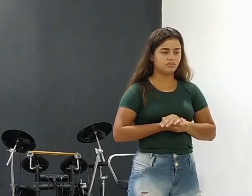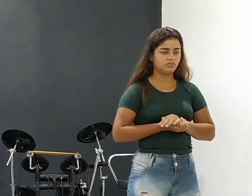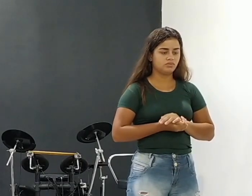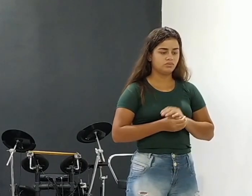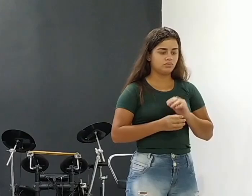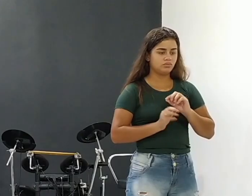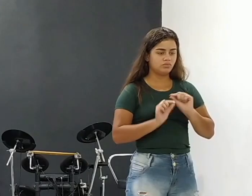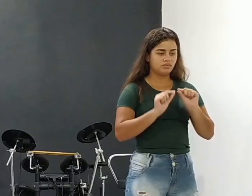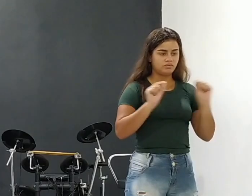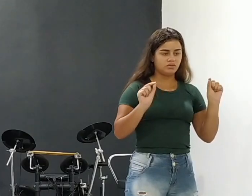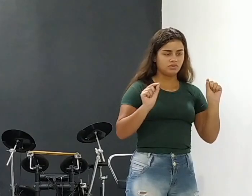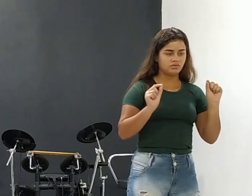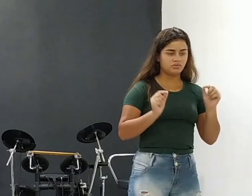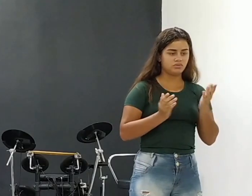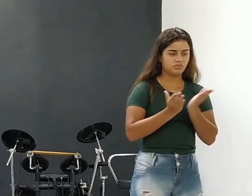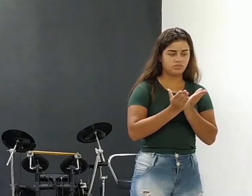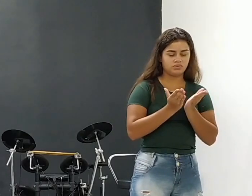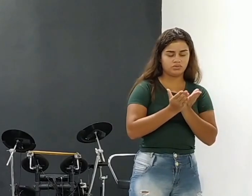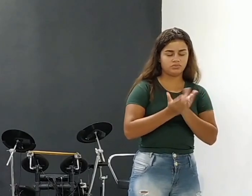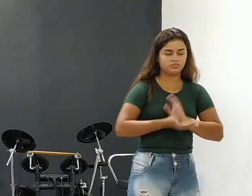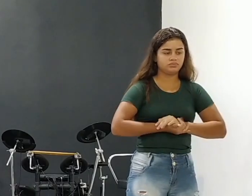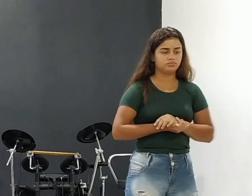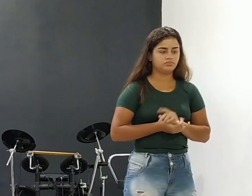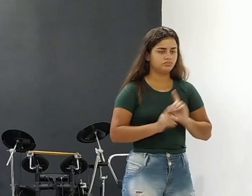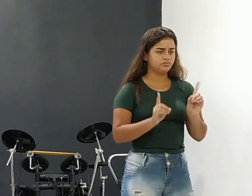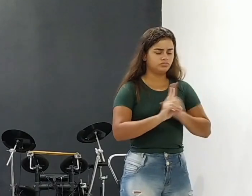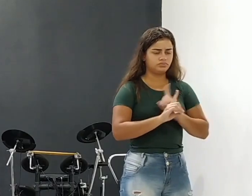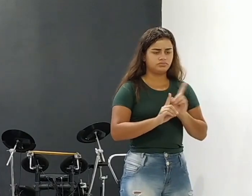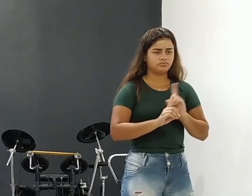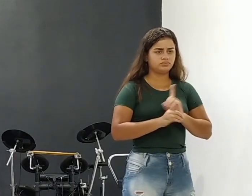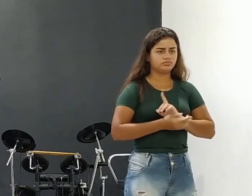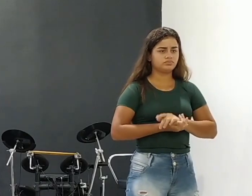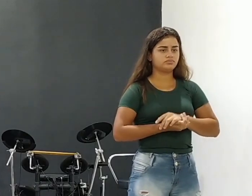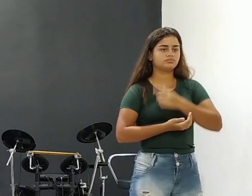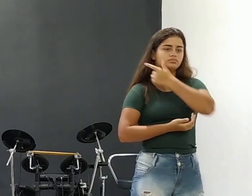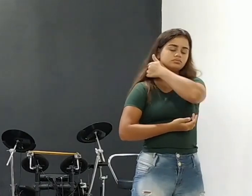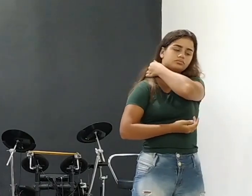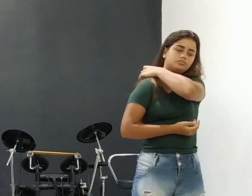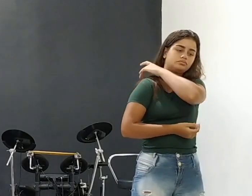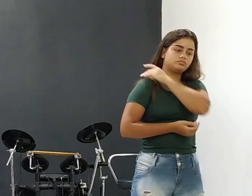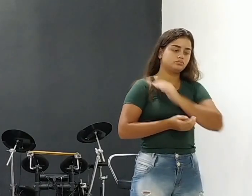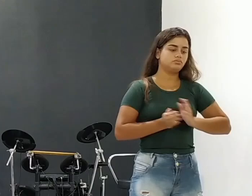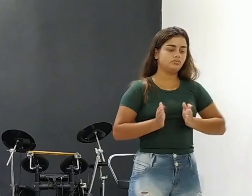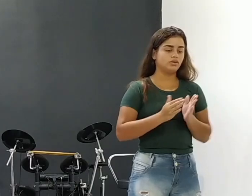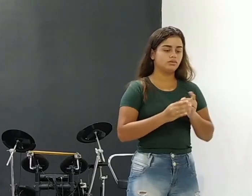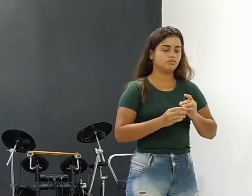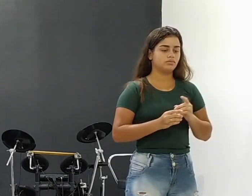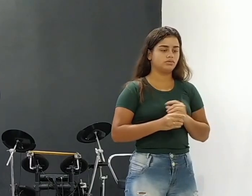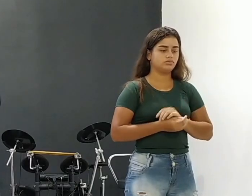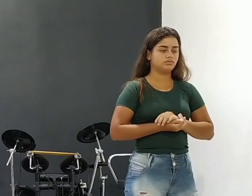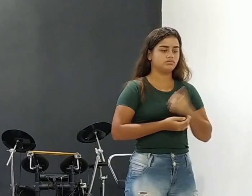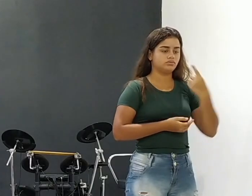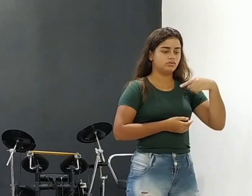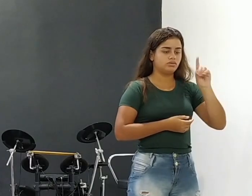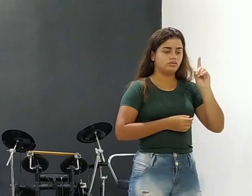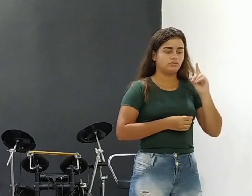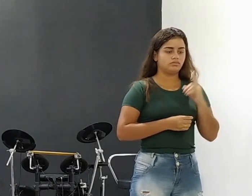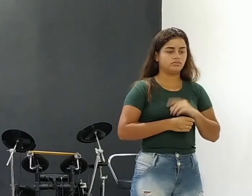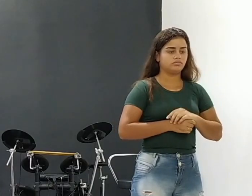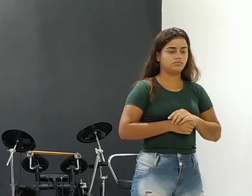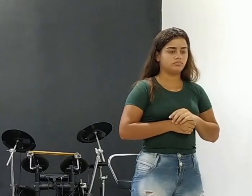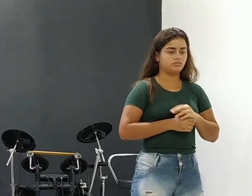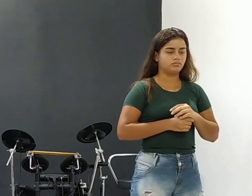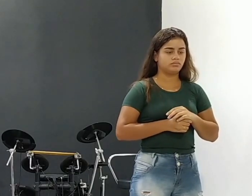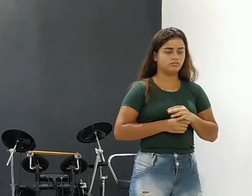como se isso fosse um mantra. Não é. Todos os caminhos não levam a Deus, os caminhos do mundo te levam para o inferno. Mas eu